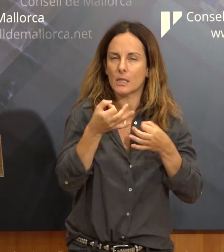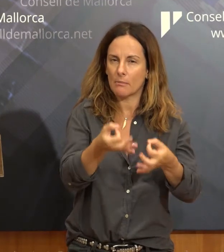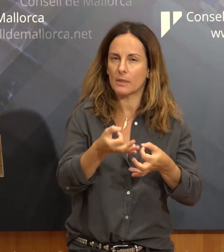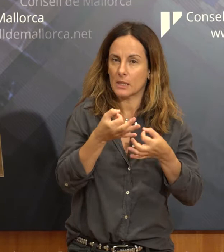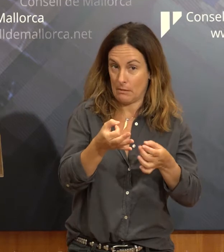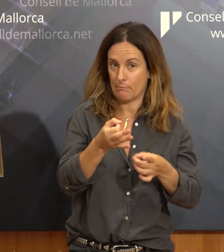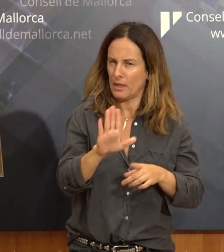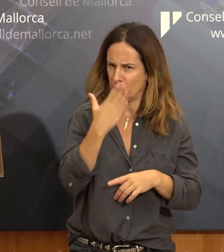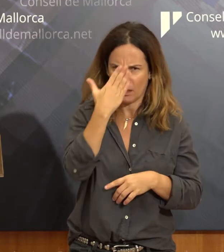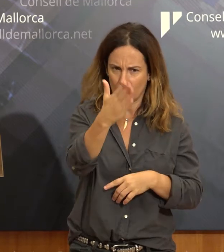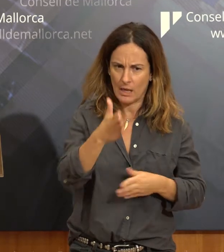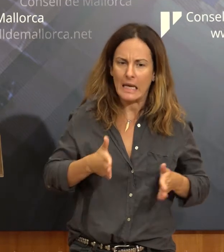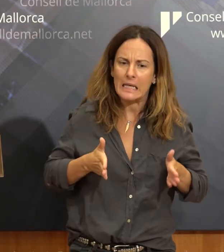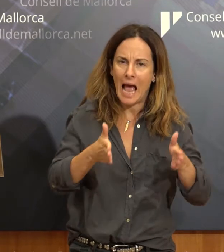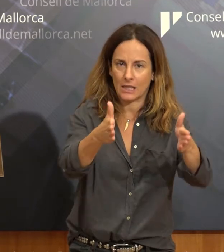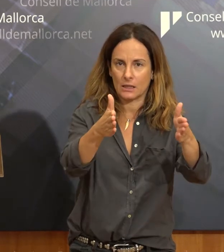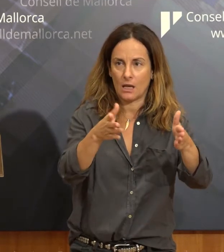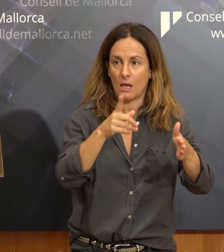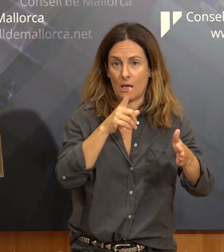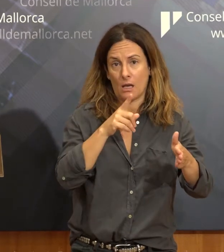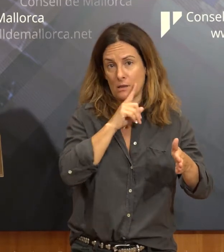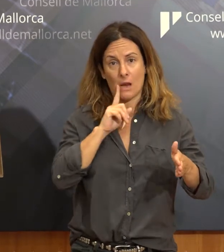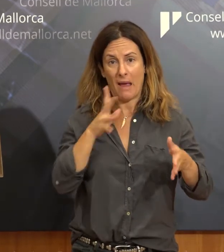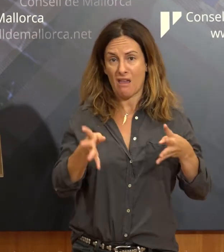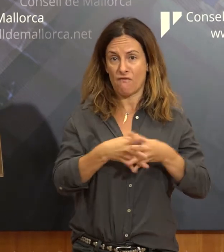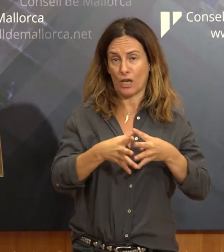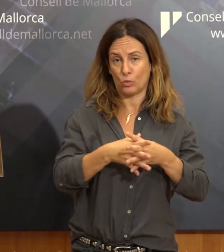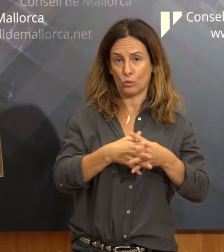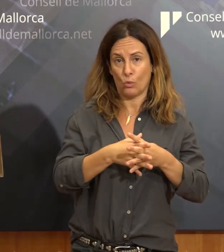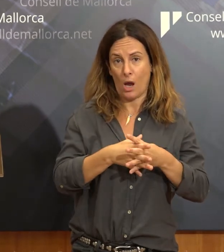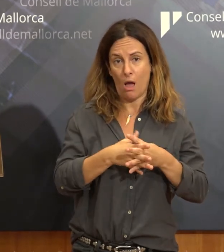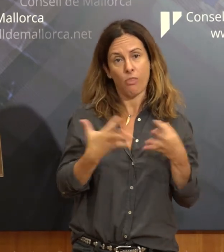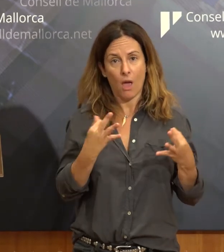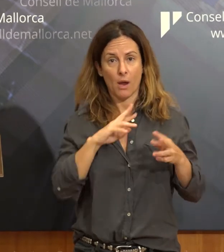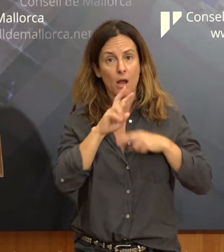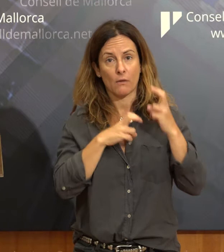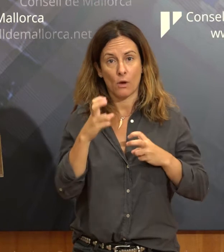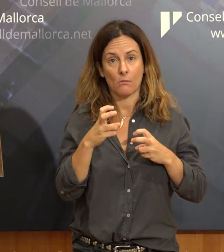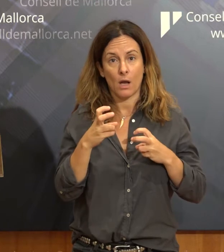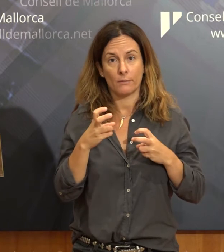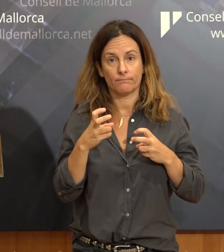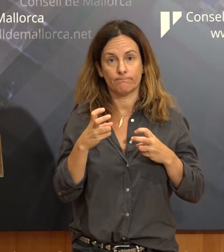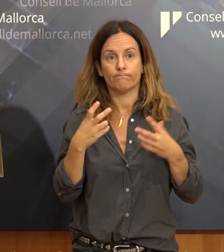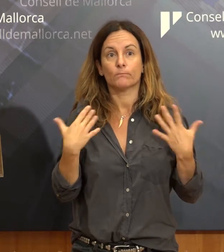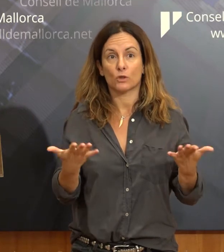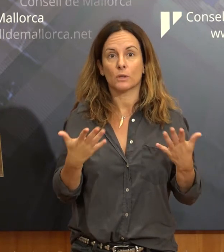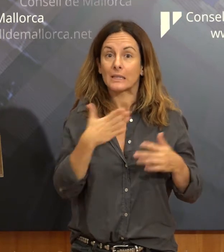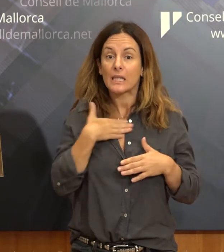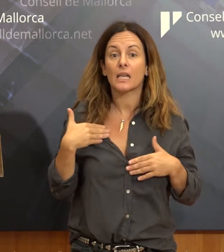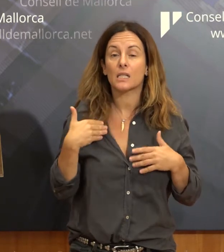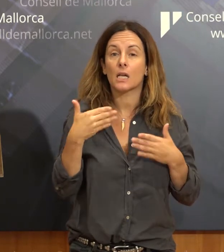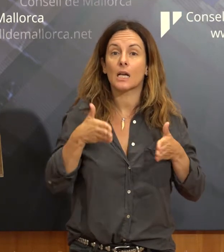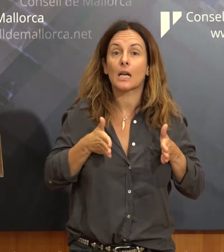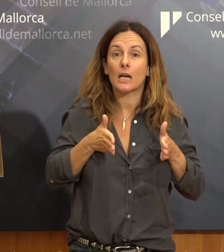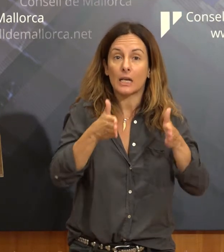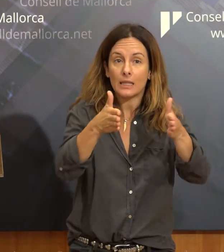d'una carretera, que parlant d'una infraestructura. I per tenir carreteres segures necessitem fer-les damunt del territori, perquè per